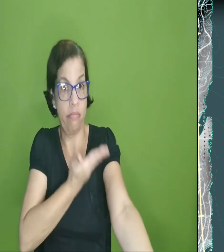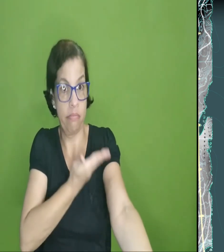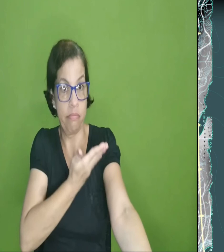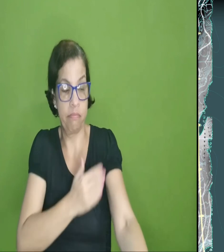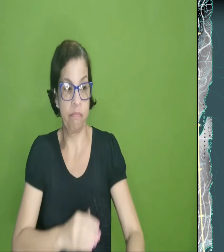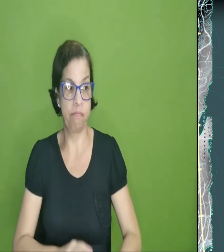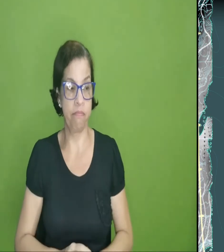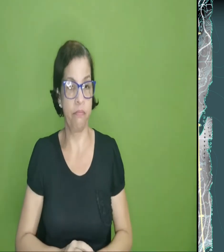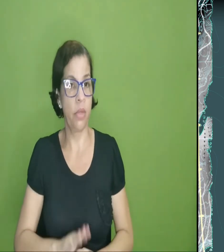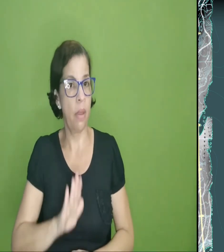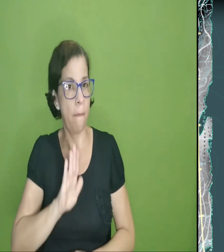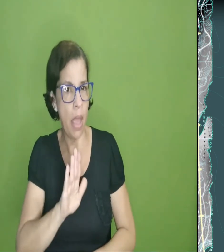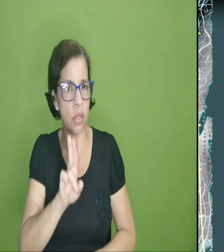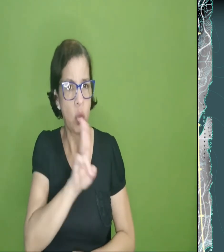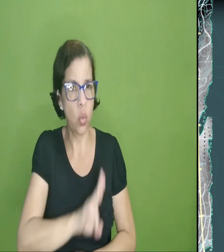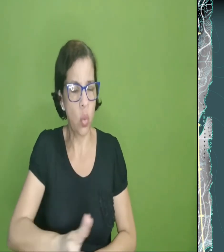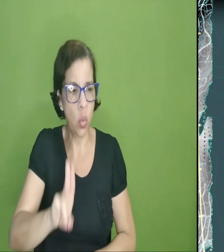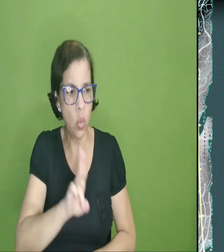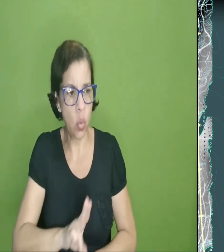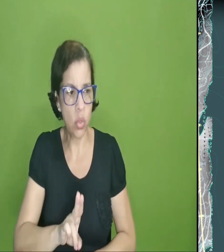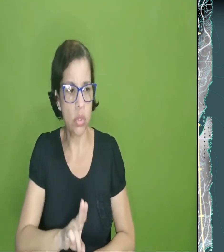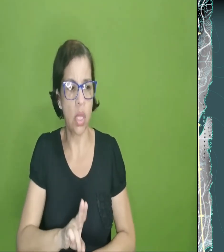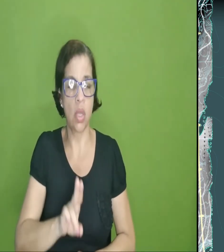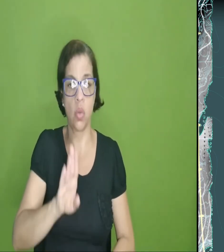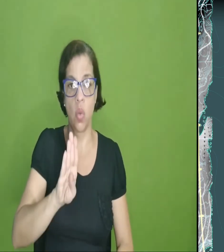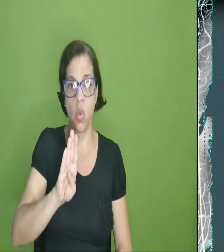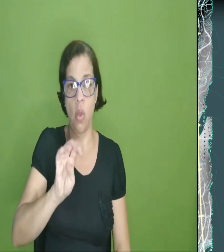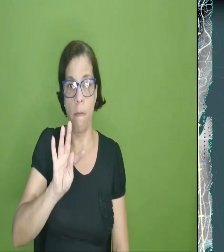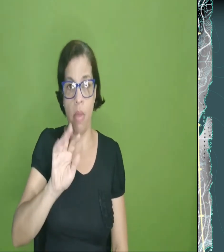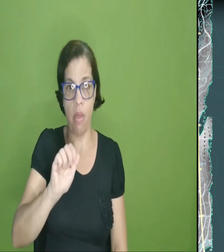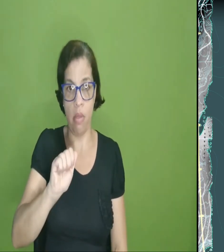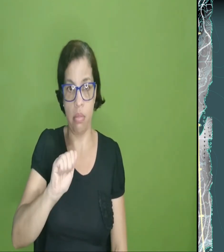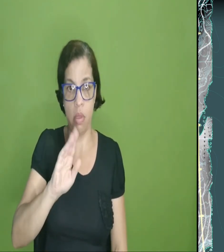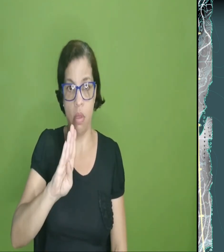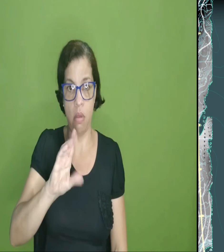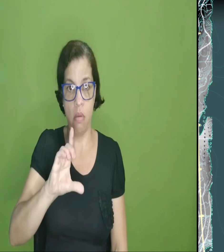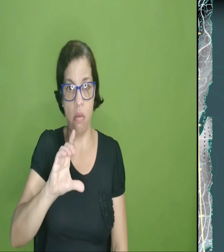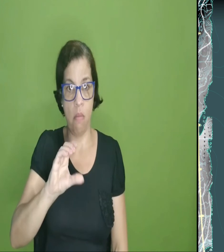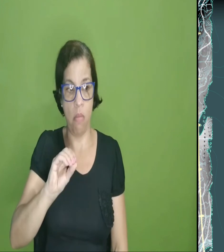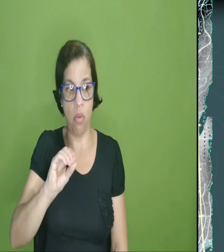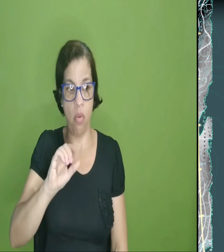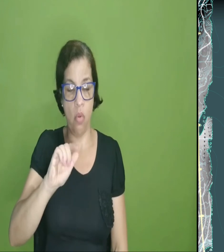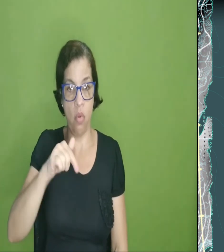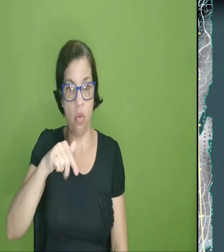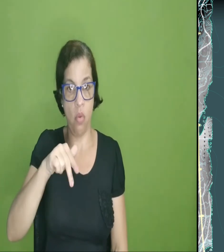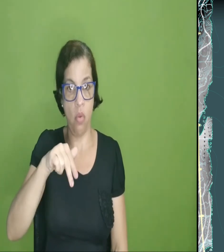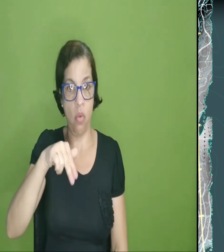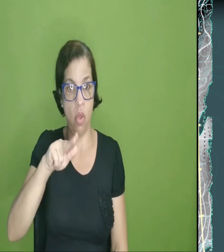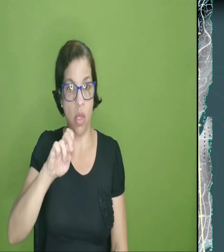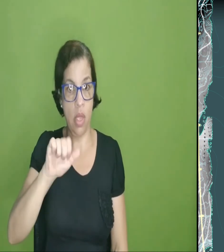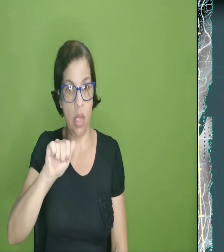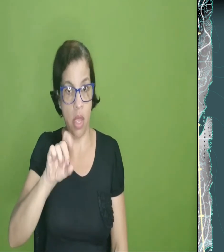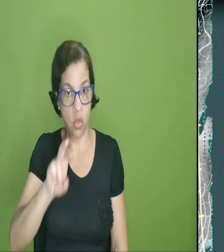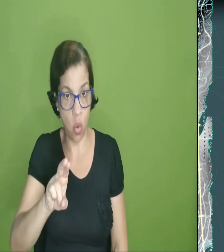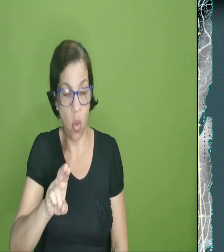Mas mesmo utilizando-se beta-bloqueadores seletivos, inclusive o bisoprolol, o risco de